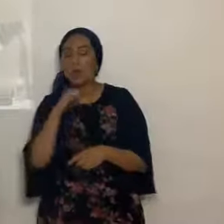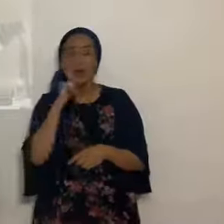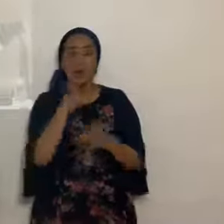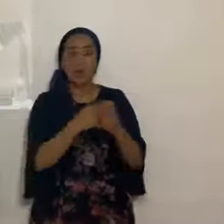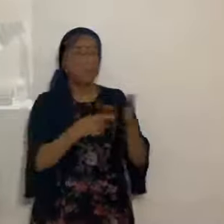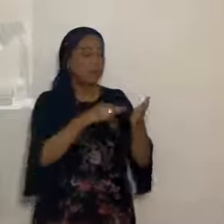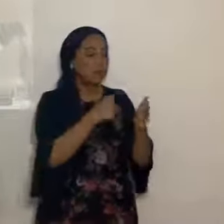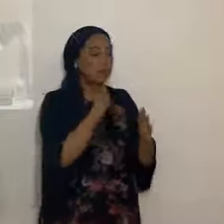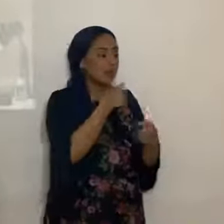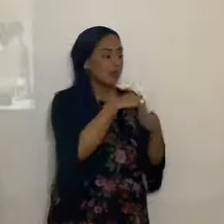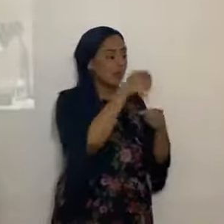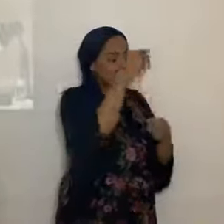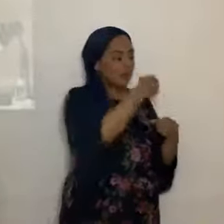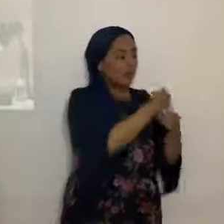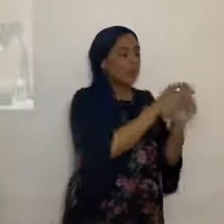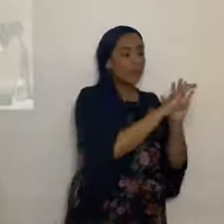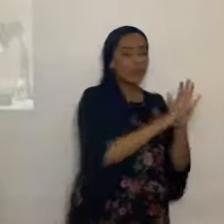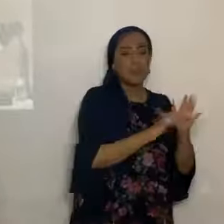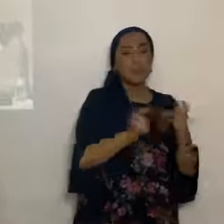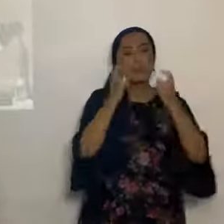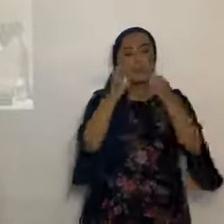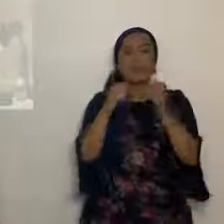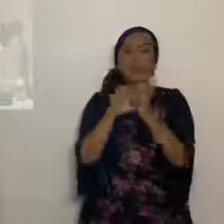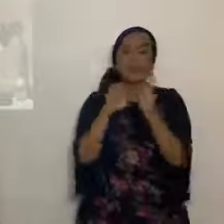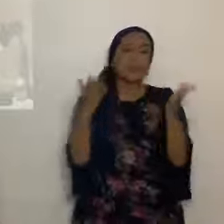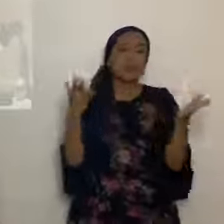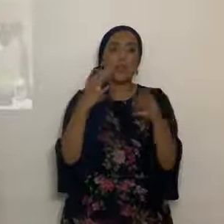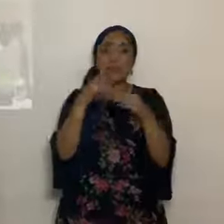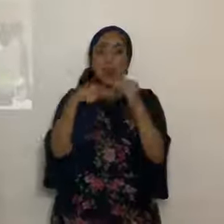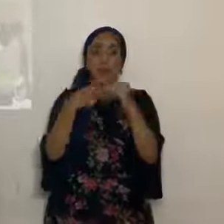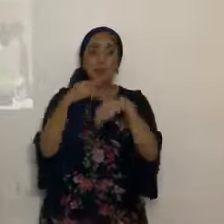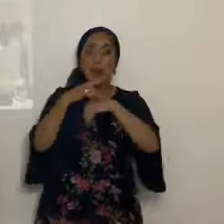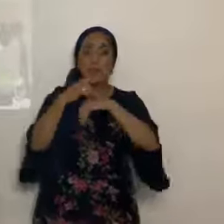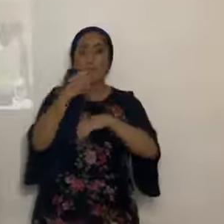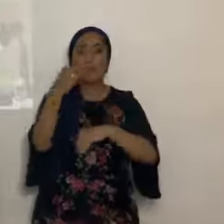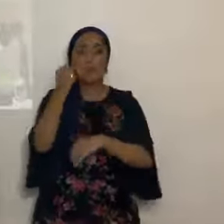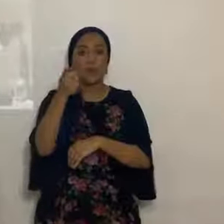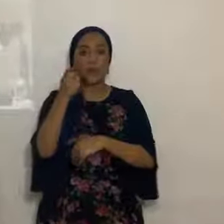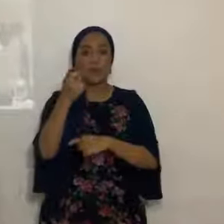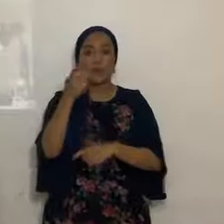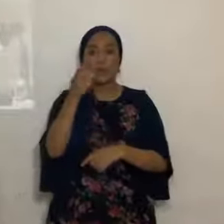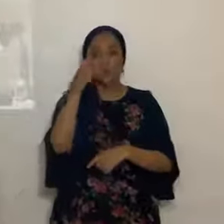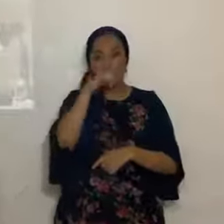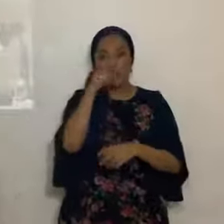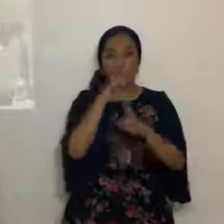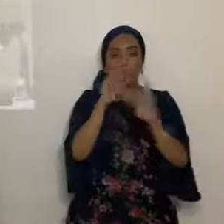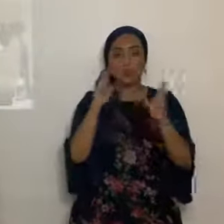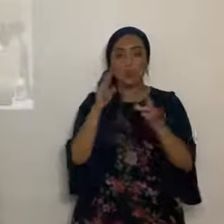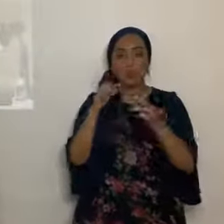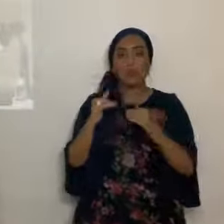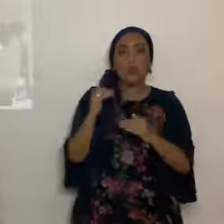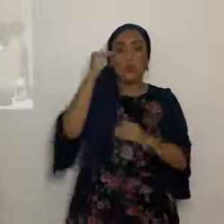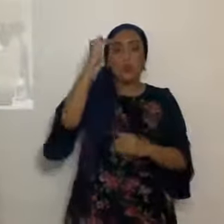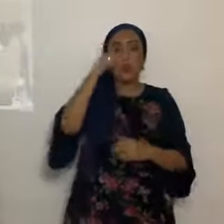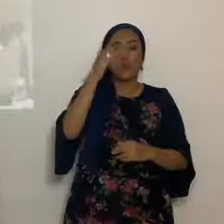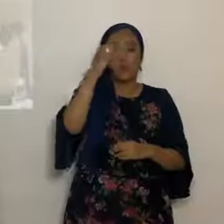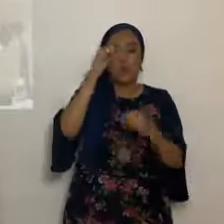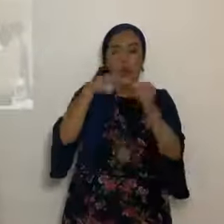takanot. Pongo un ejemplo. Sobre la carne y la leche. Para los que ya están más crecidos comprenden